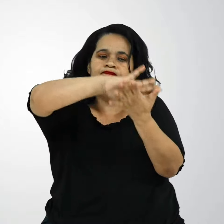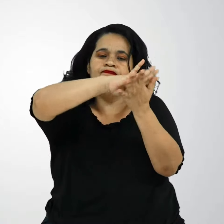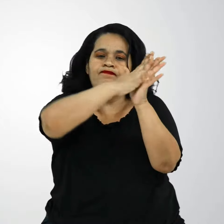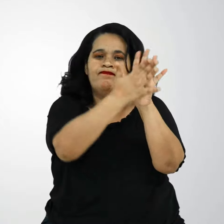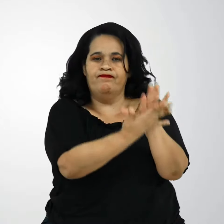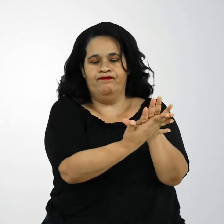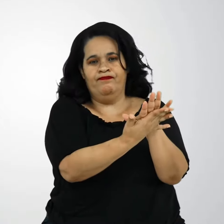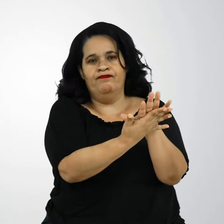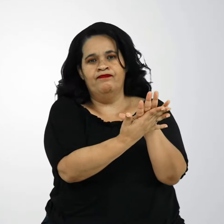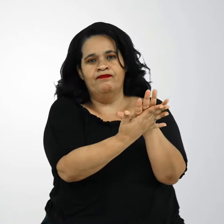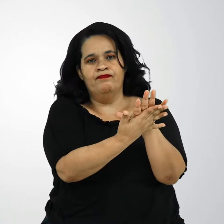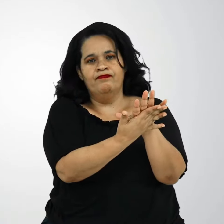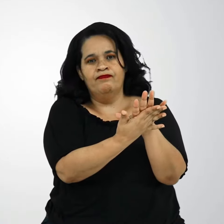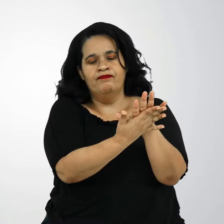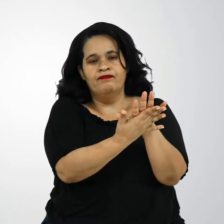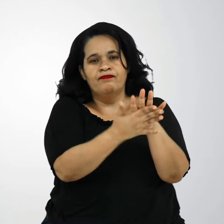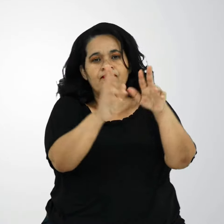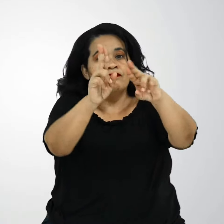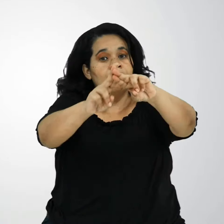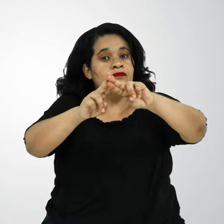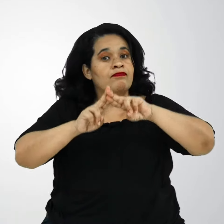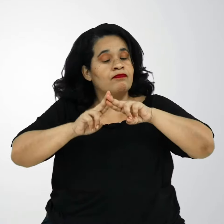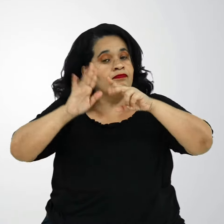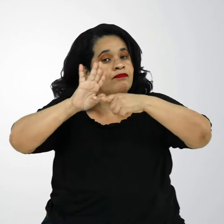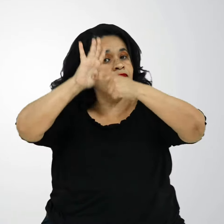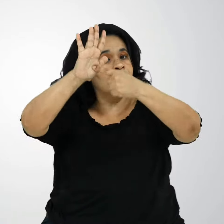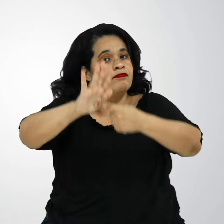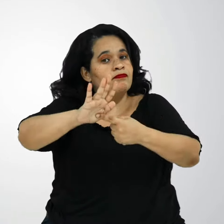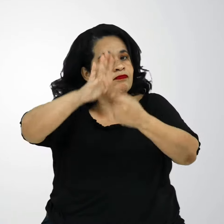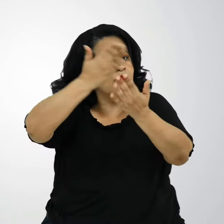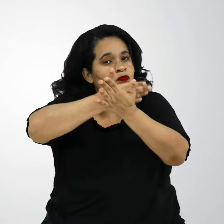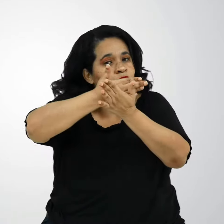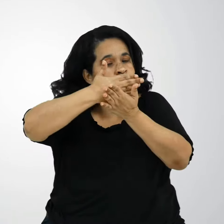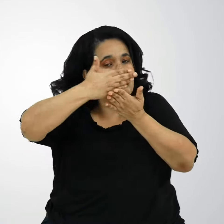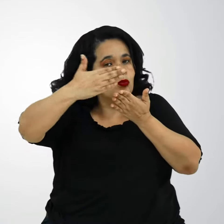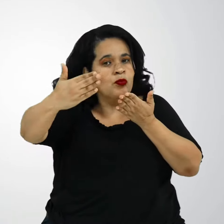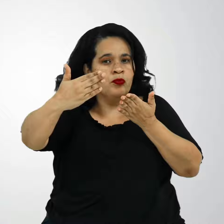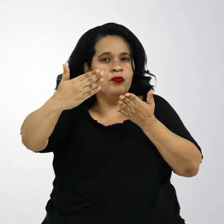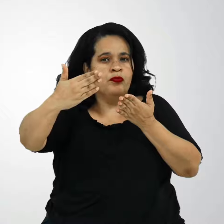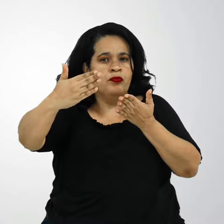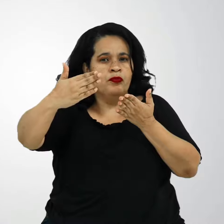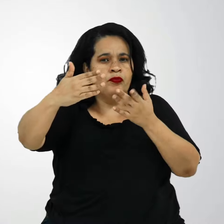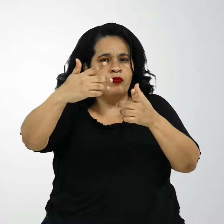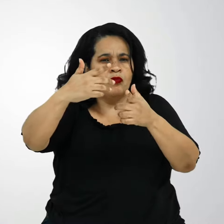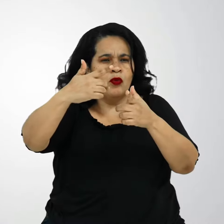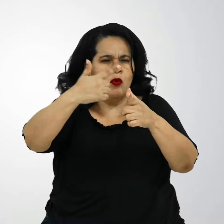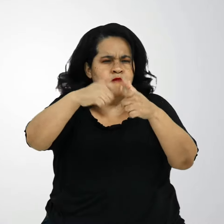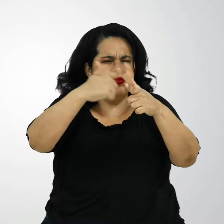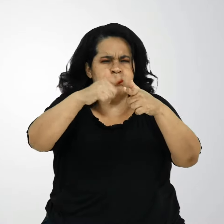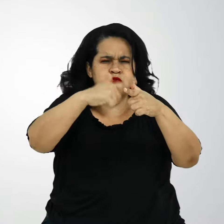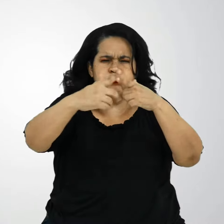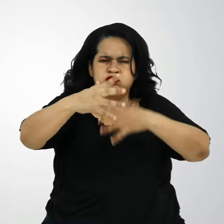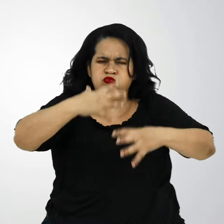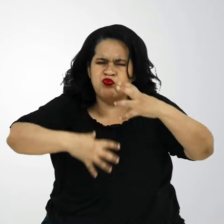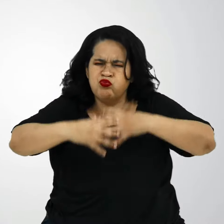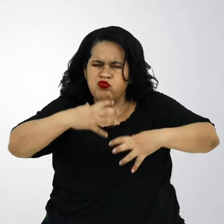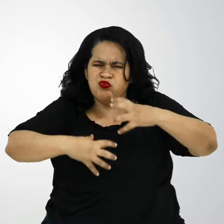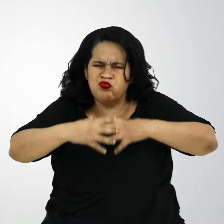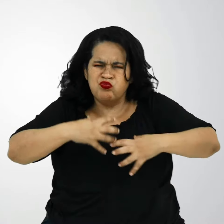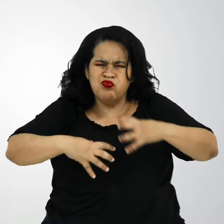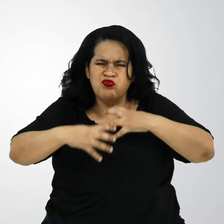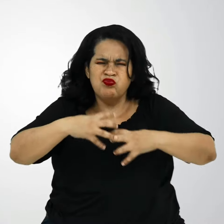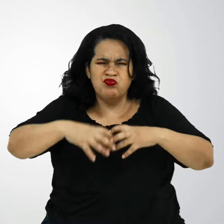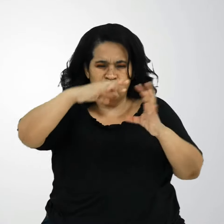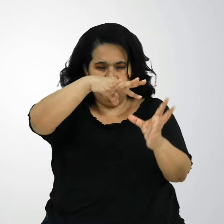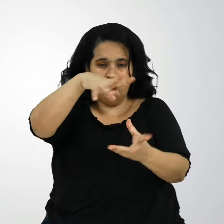então surge no meio da metade, aí vem o início do período da grande tribulação. Vem o anticristo, né?